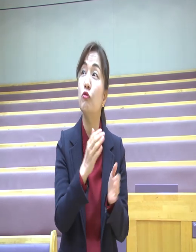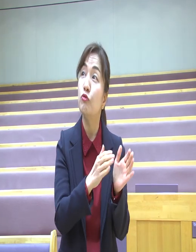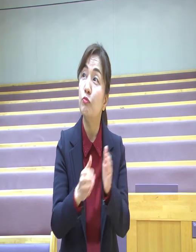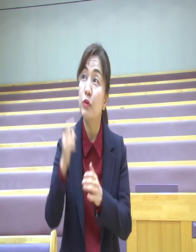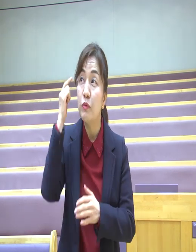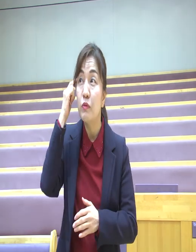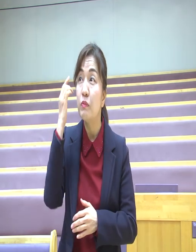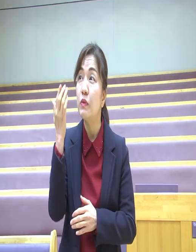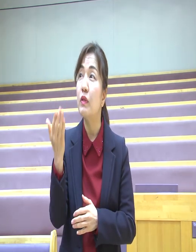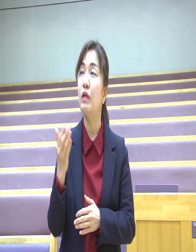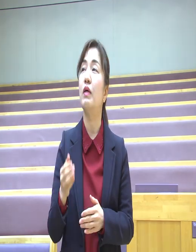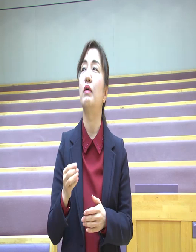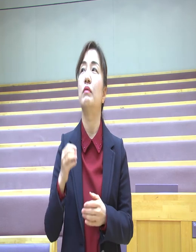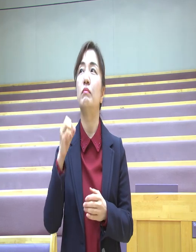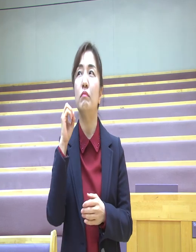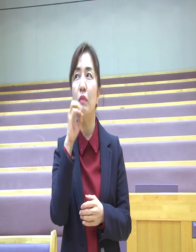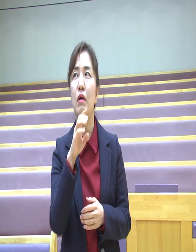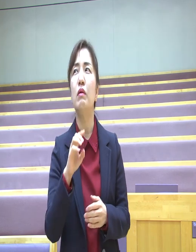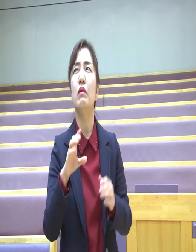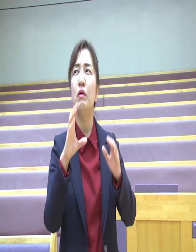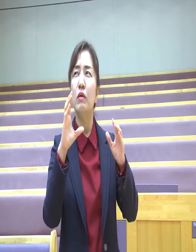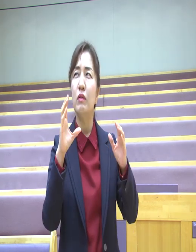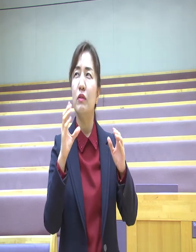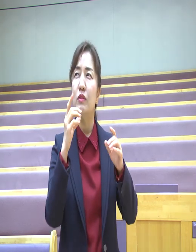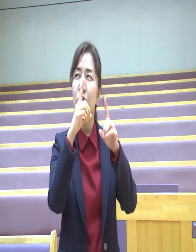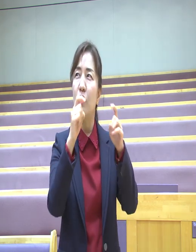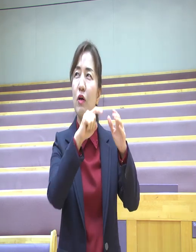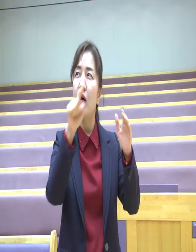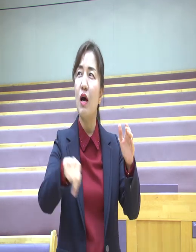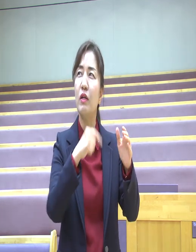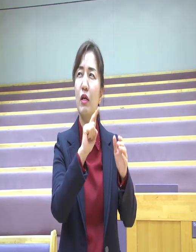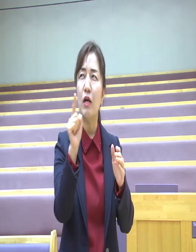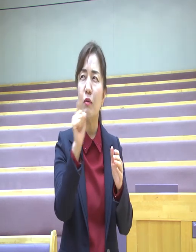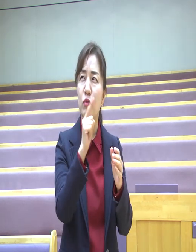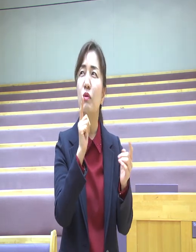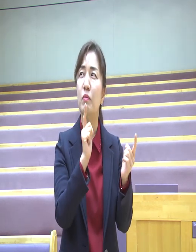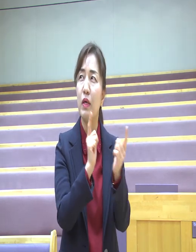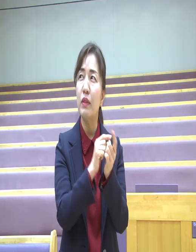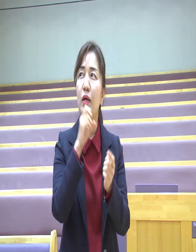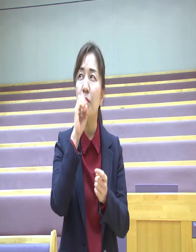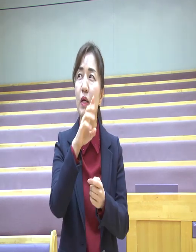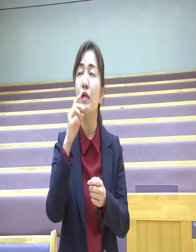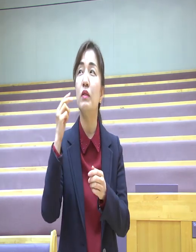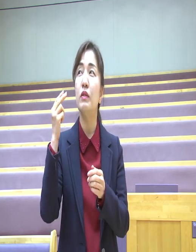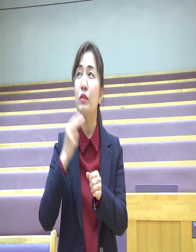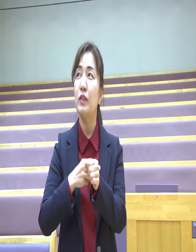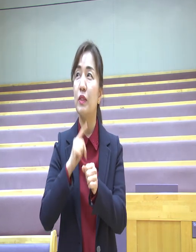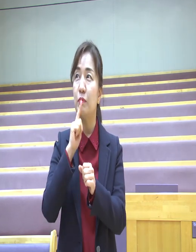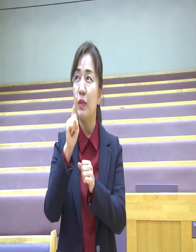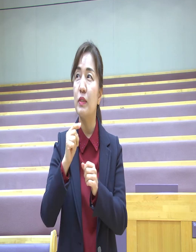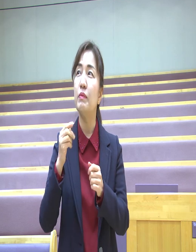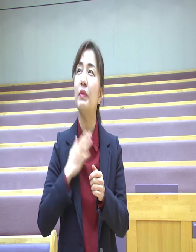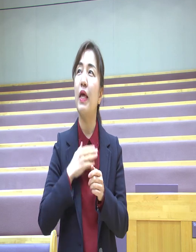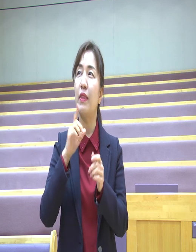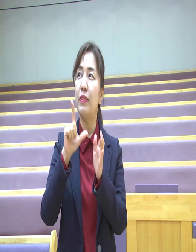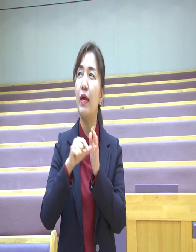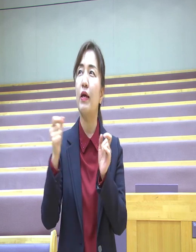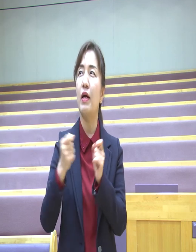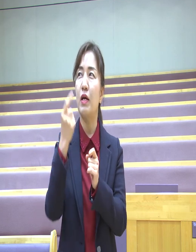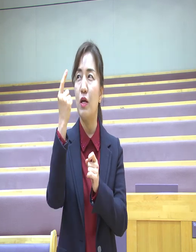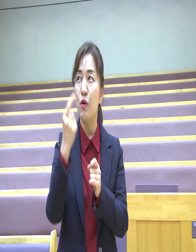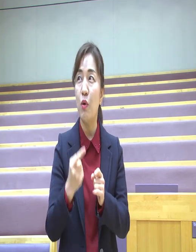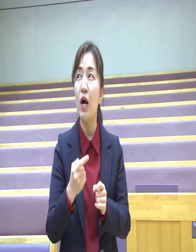원하시나이까? 이르시되 성한 아무에게 가서 이르되 선생님 말씀이 내 때가 가까이 왔으니 내 제자들과